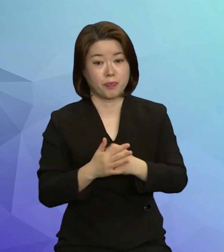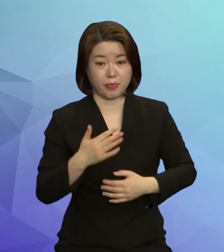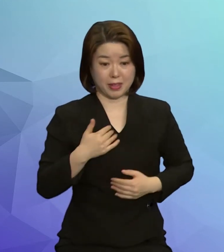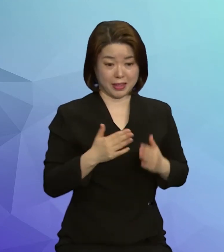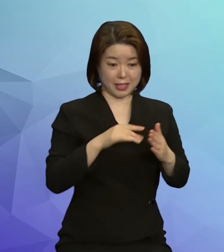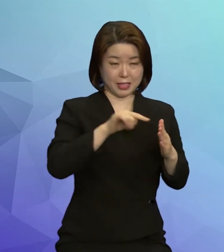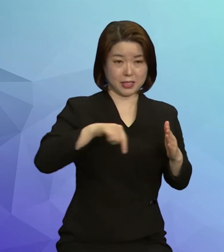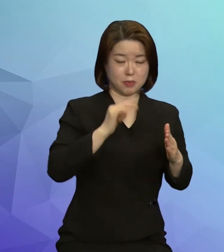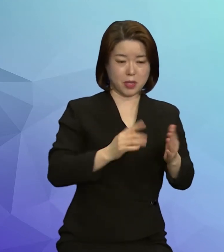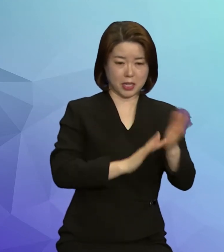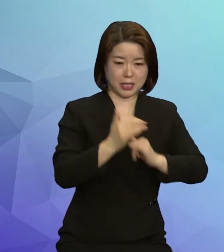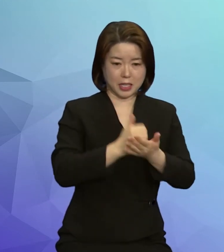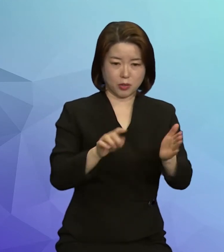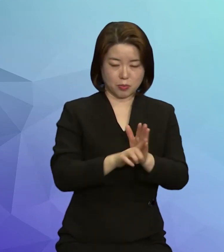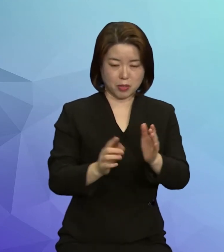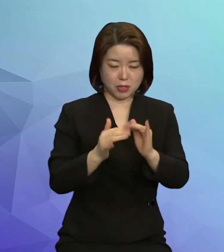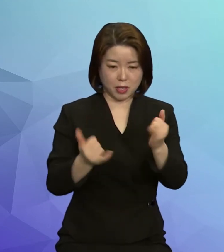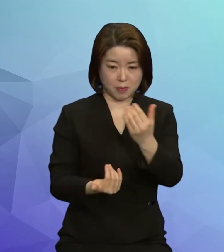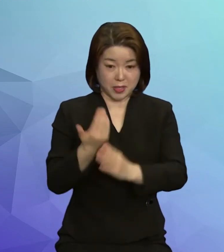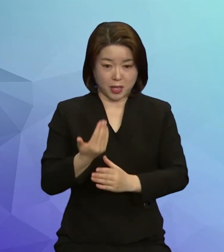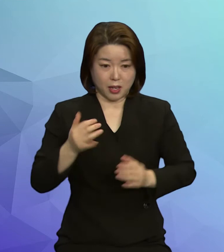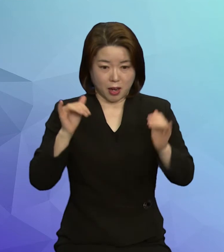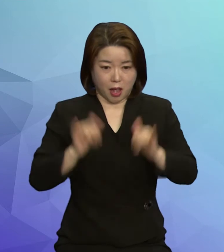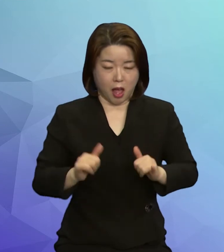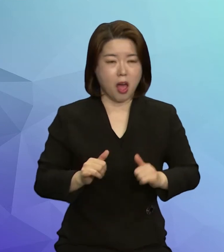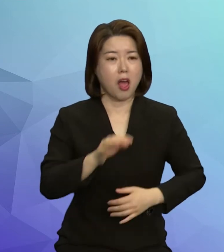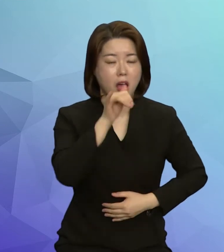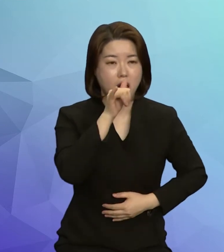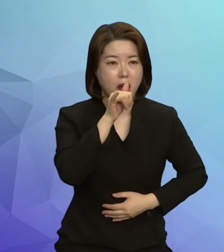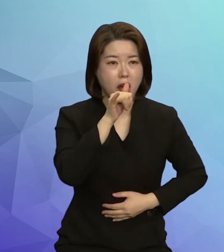자기 집안에 누가 예수 믿는 사람 생길까 봐 걱정이에요.